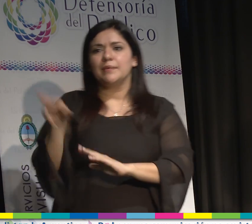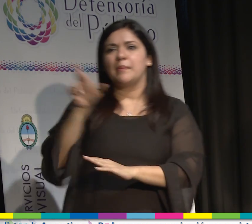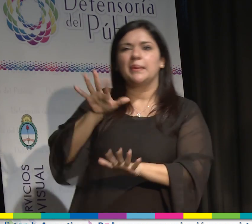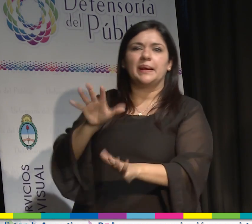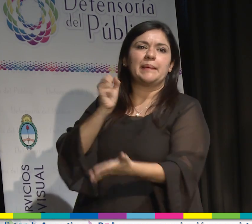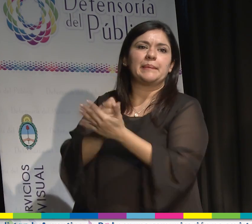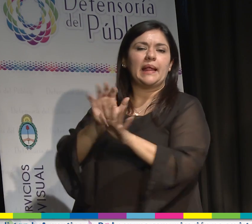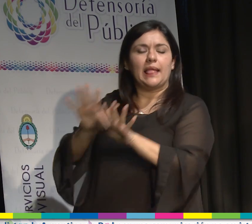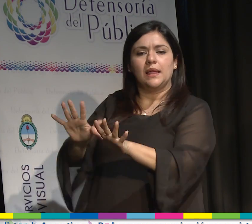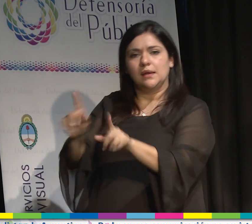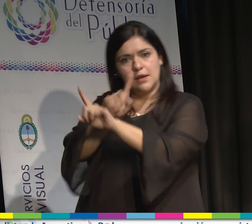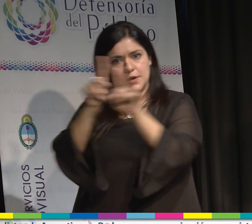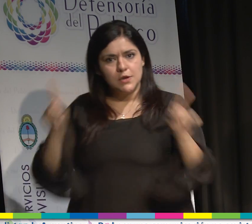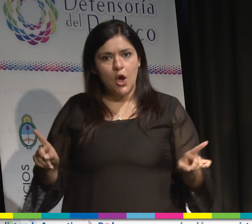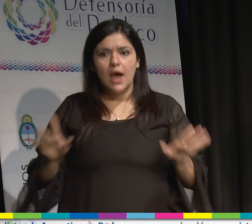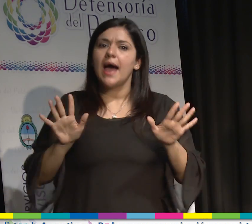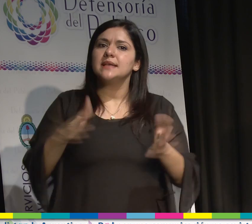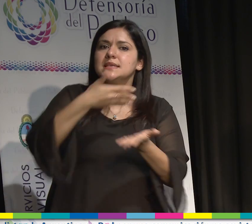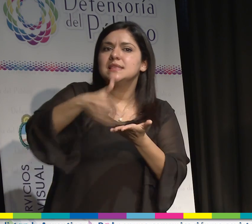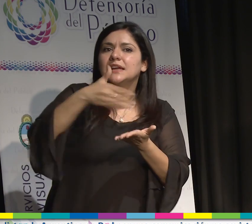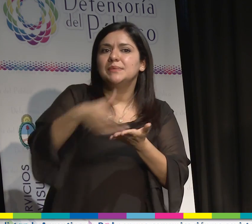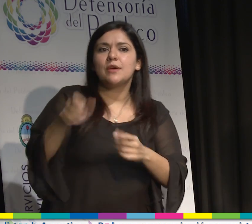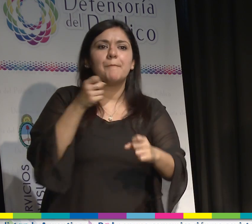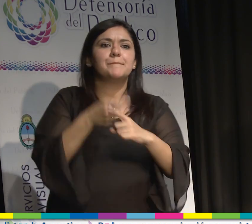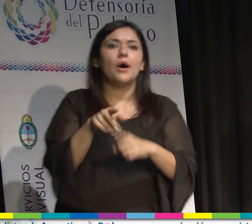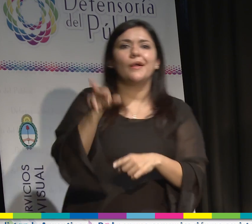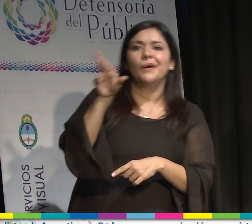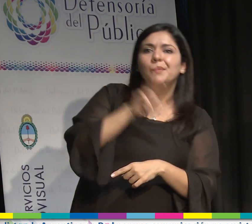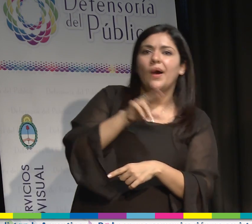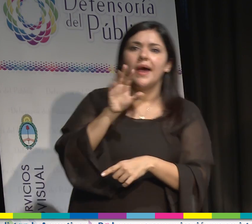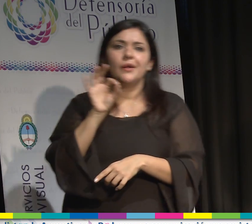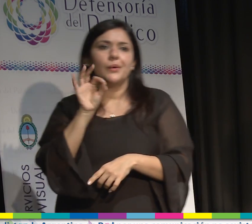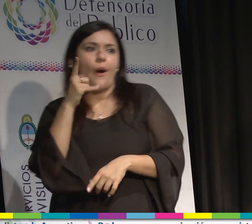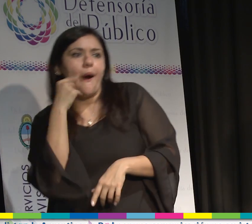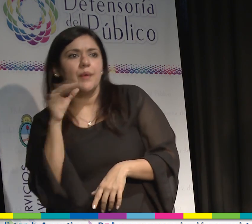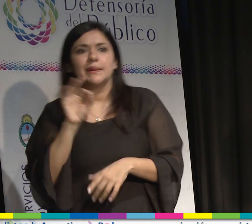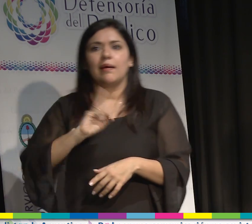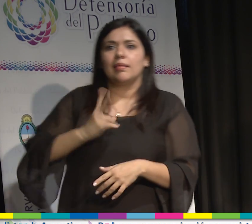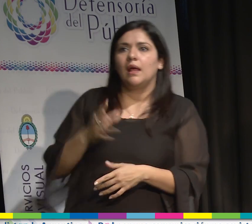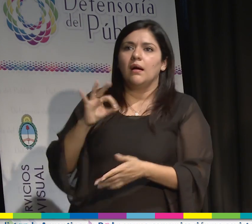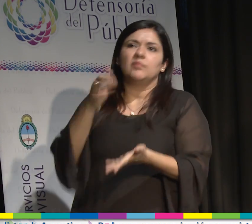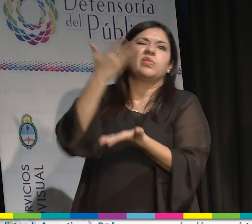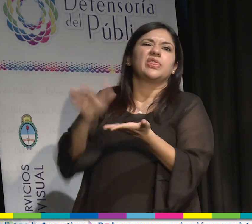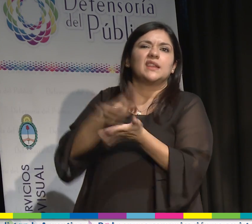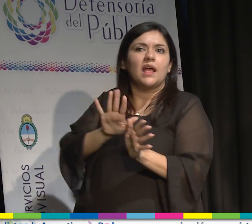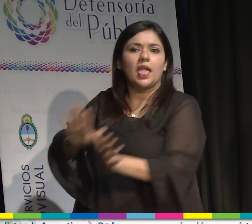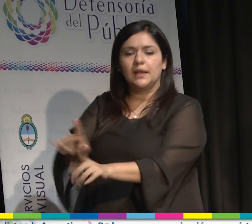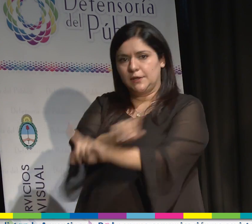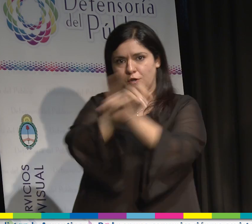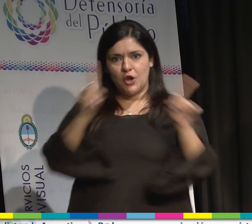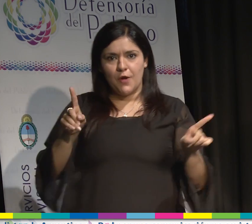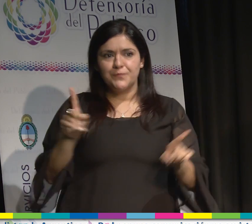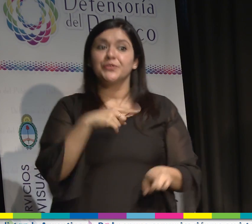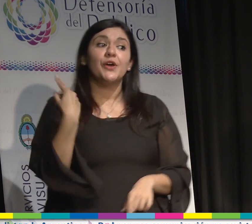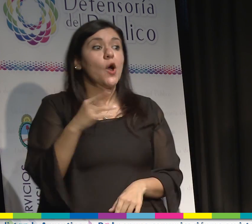evitando así toda discriminación por género u orientación sexual somos empecinadas así que